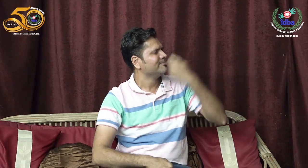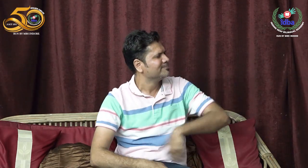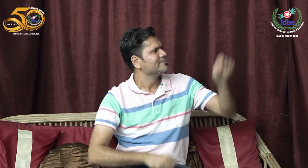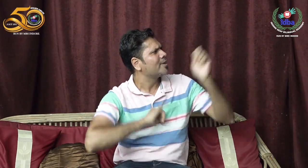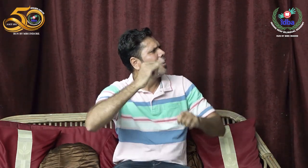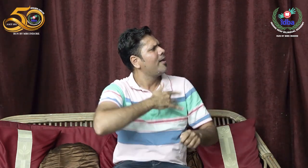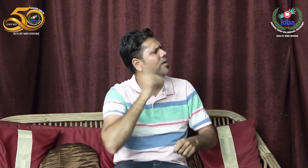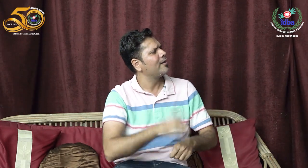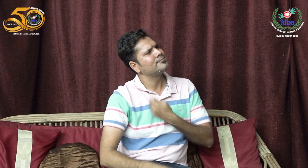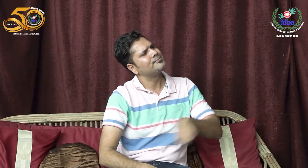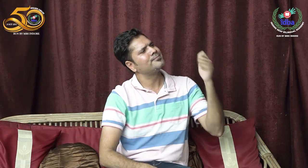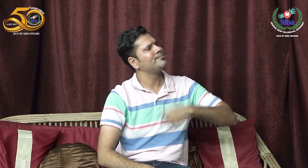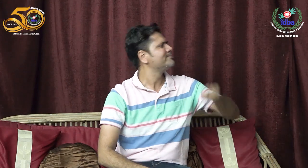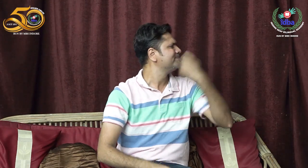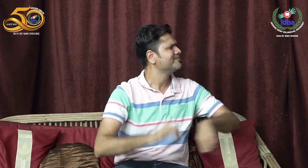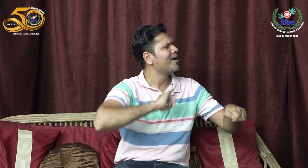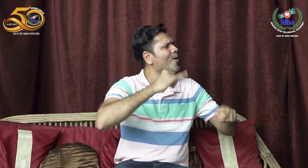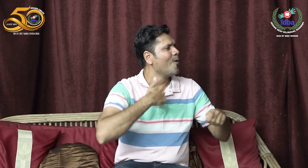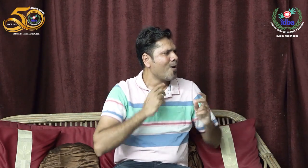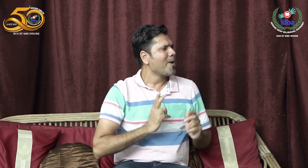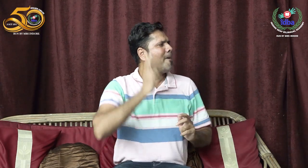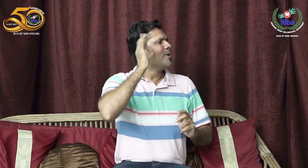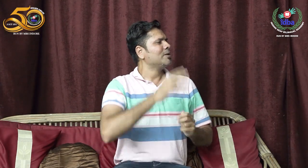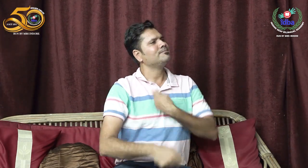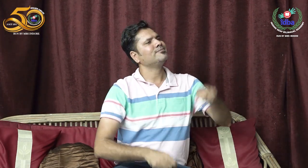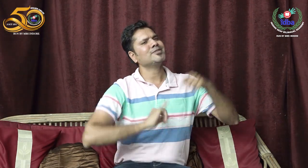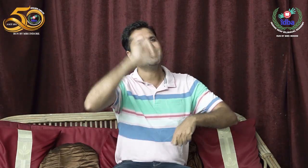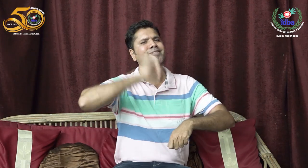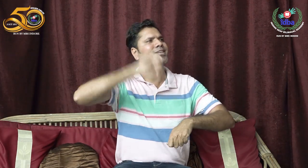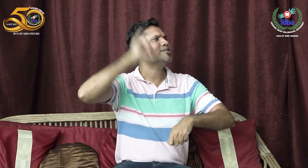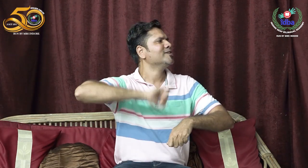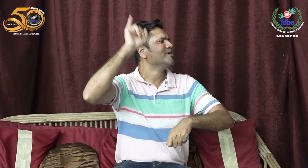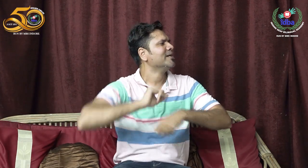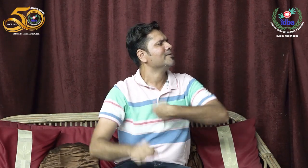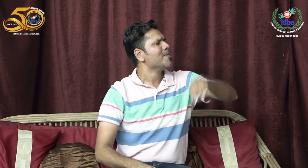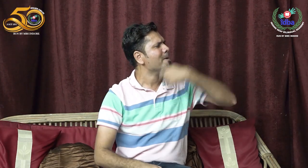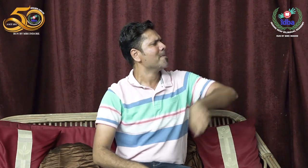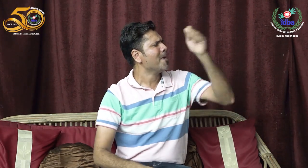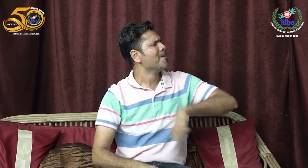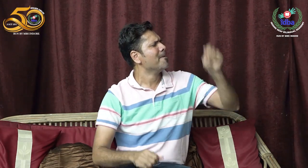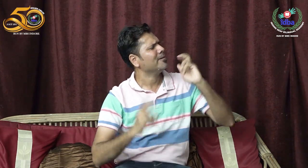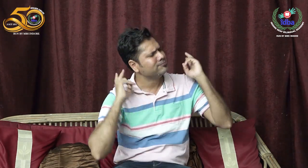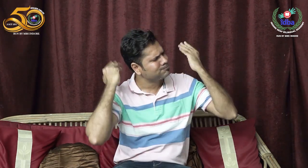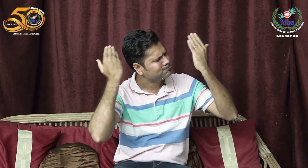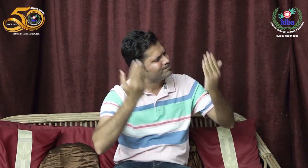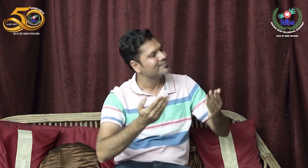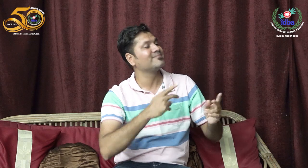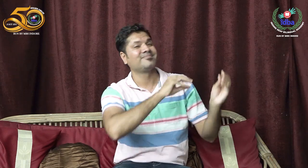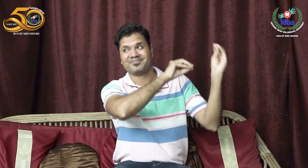करी और मुझे और जो है इंटरेस्ट मेरा बढ़ने लगा, और फिर मैं बहुत अच्छा जो है खेलने लगा, बार बार क्रिकेट खेलता गया। तो